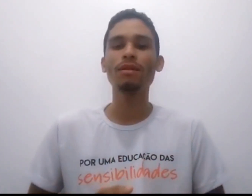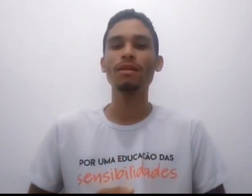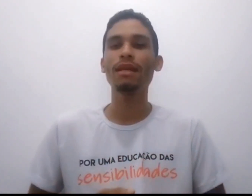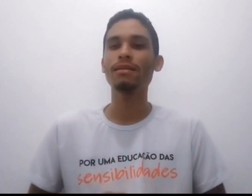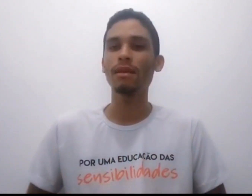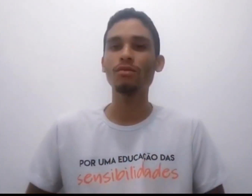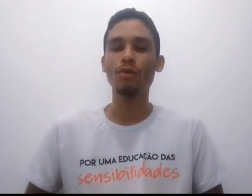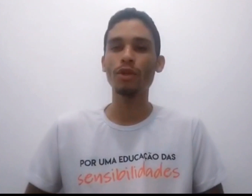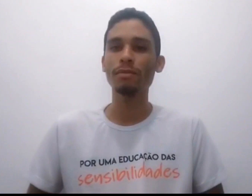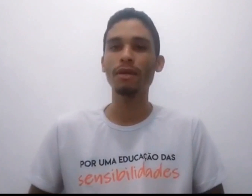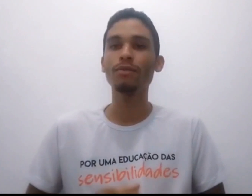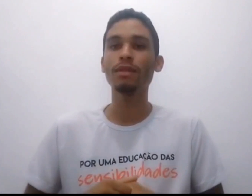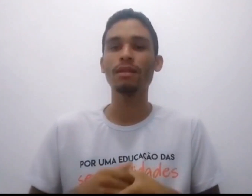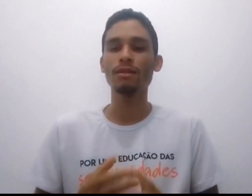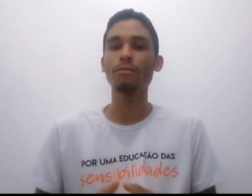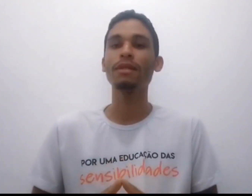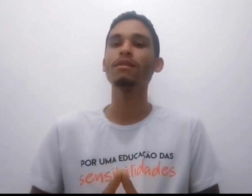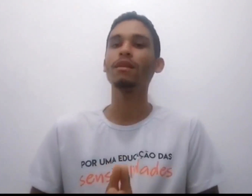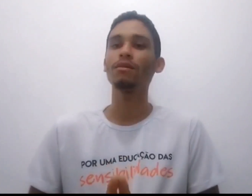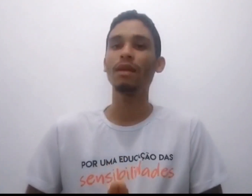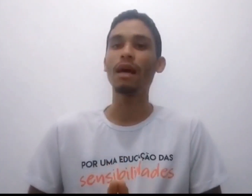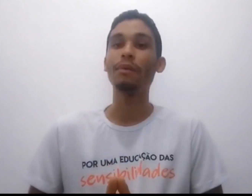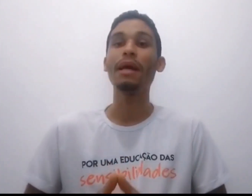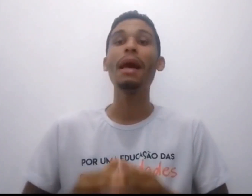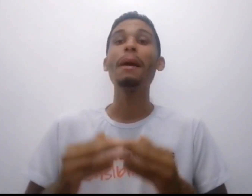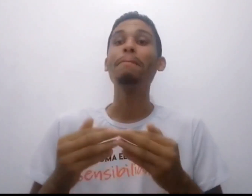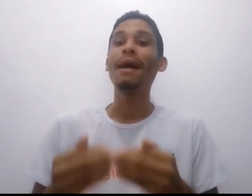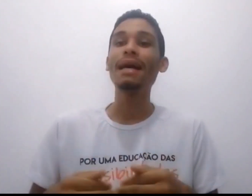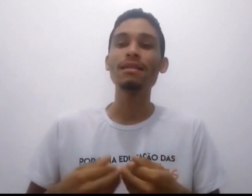ter acesso ao conhecimento que está sendo ministrado na aula, mas esse